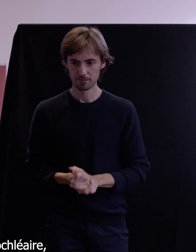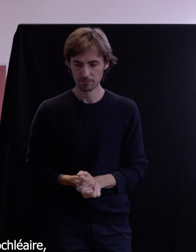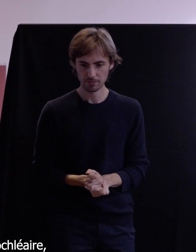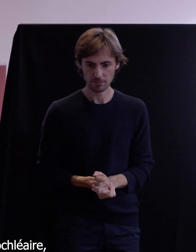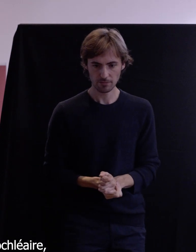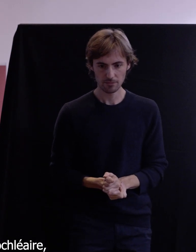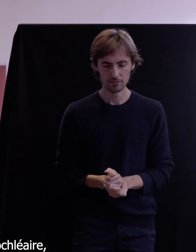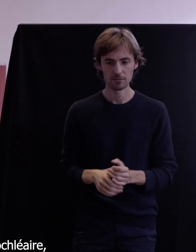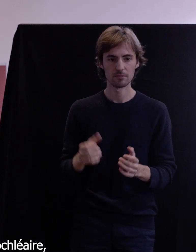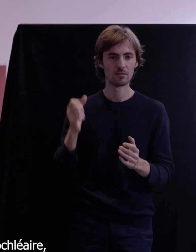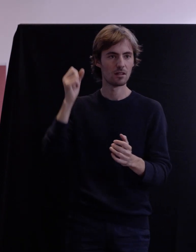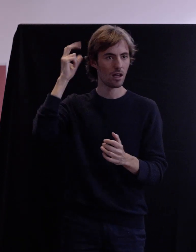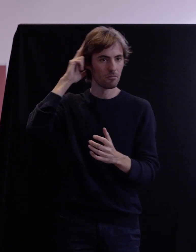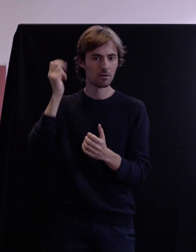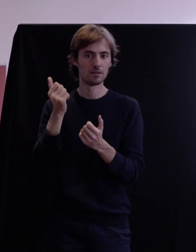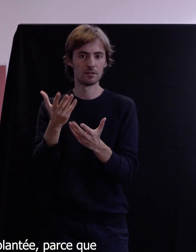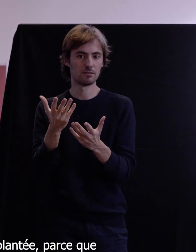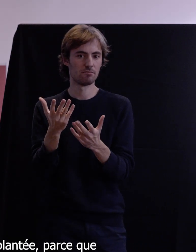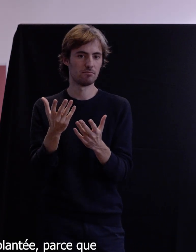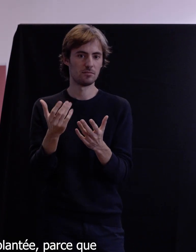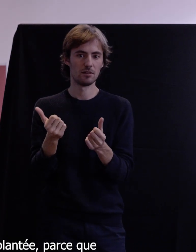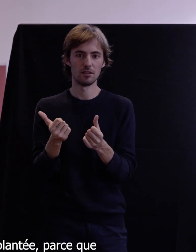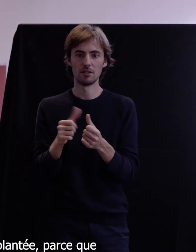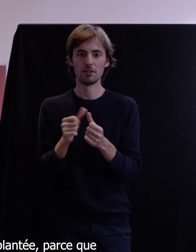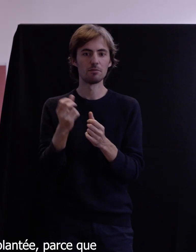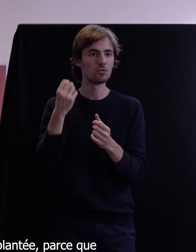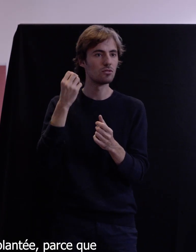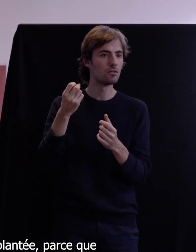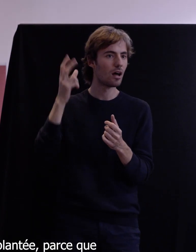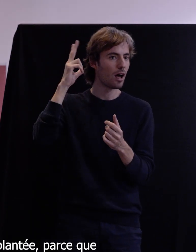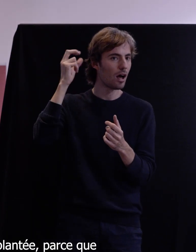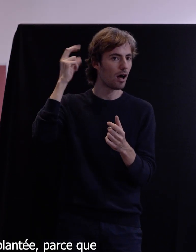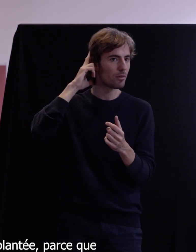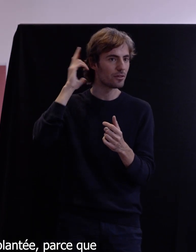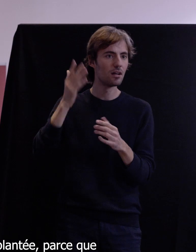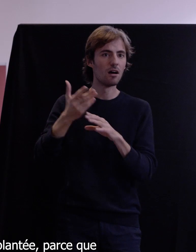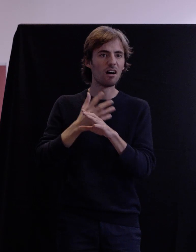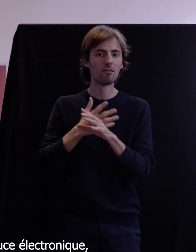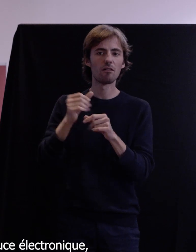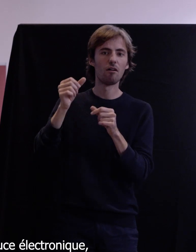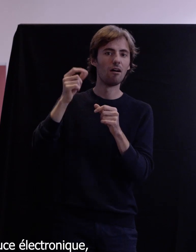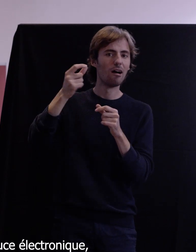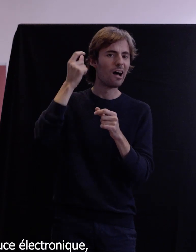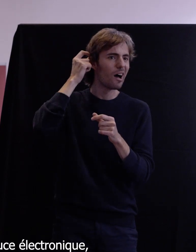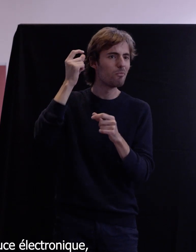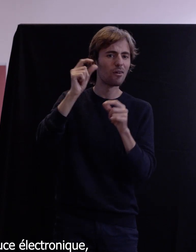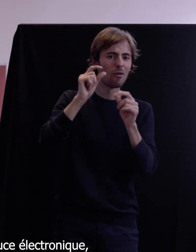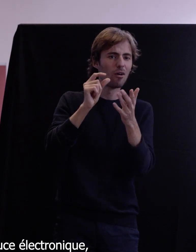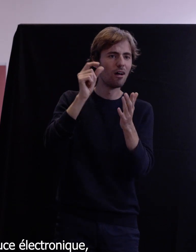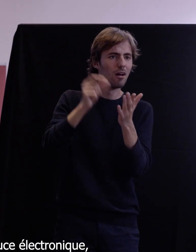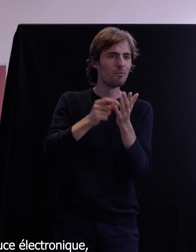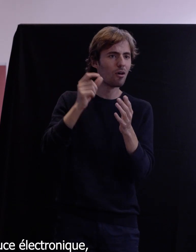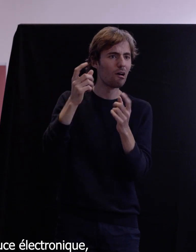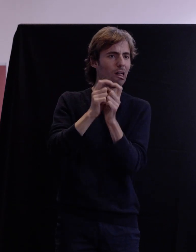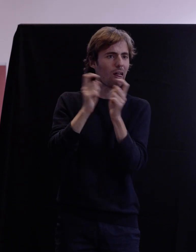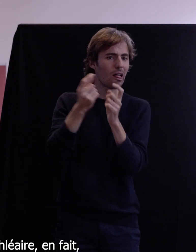c'est une super prothèse auditive qui n'est pas que implantée, parce que parfois on dit avoir un implant, c'est comme une puce électronique, je vais